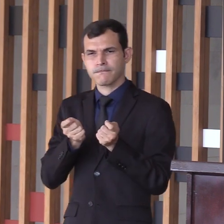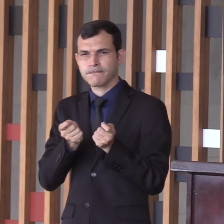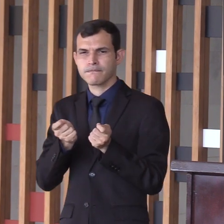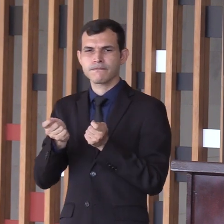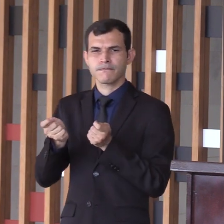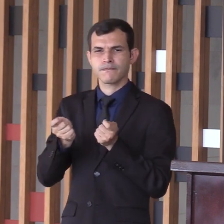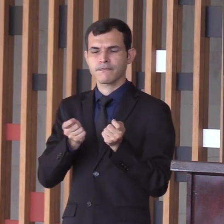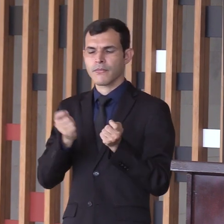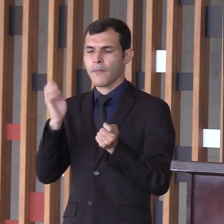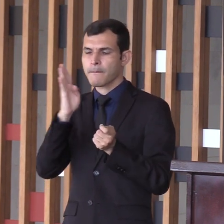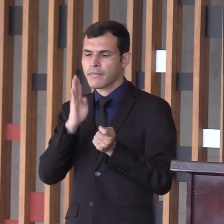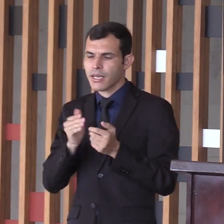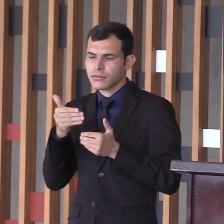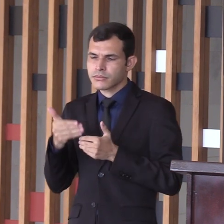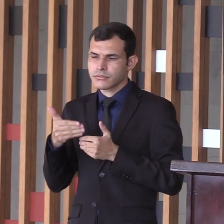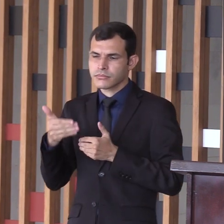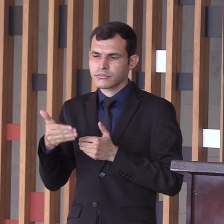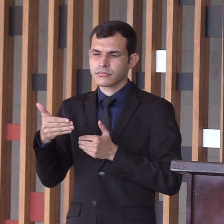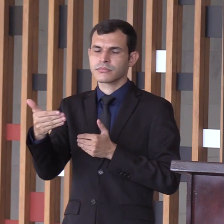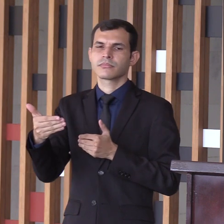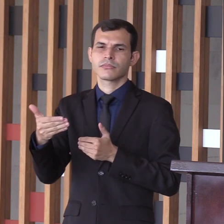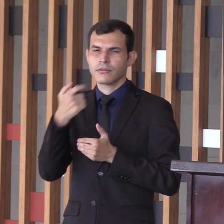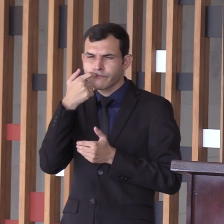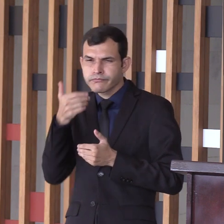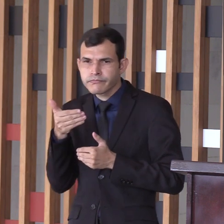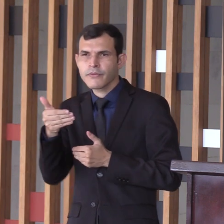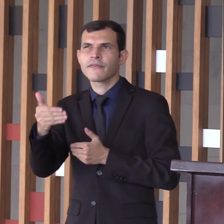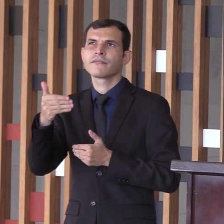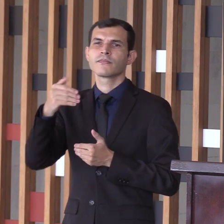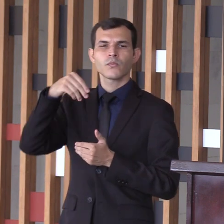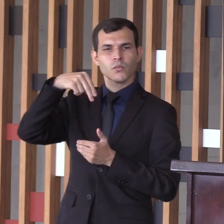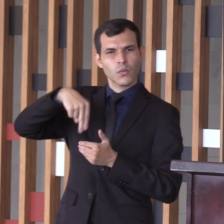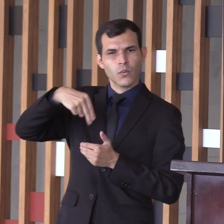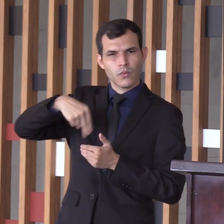breve, em novembro, no Rio de Janeiro,